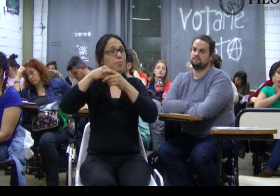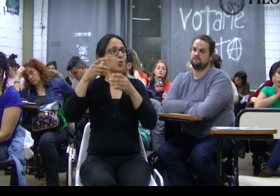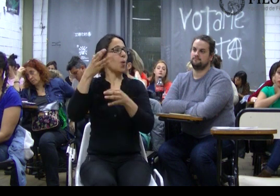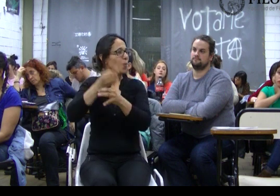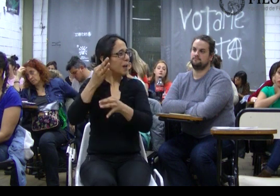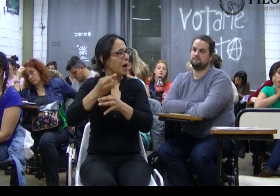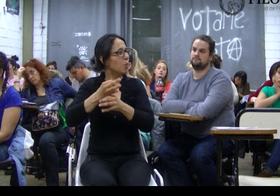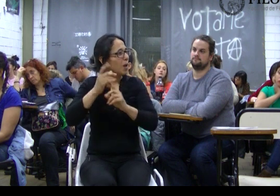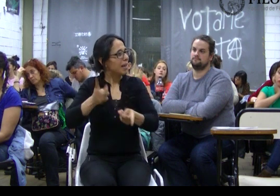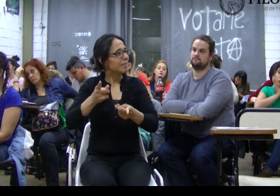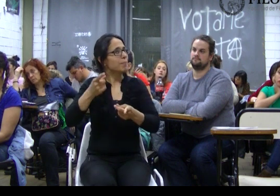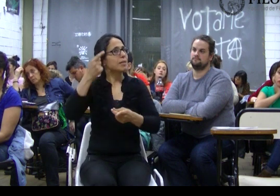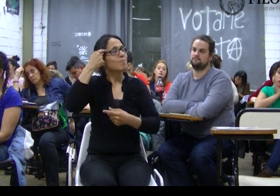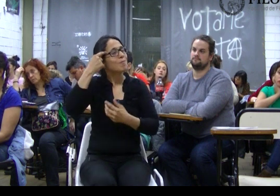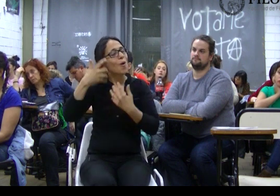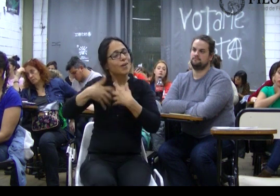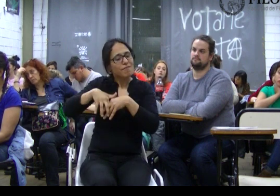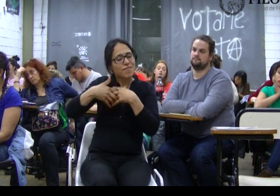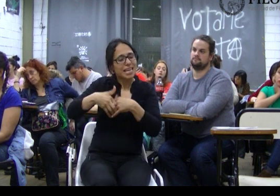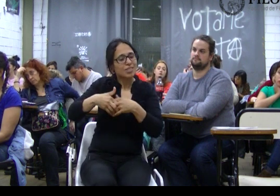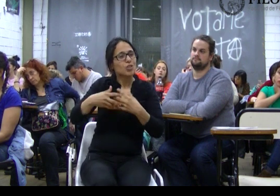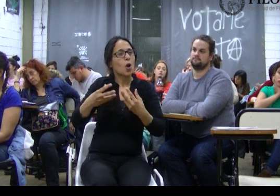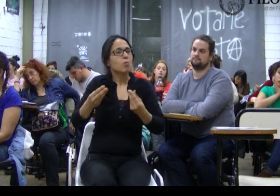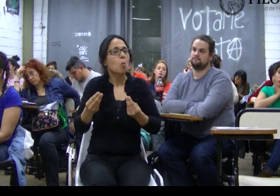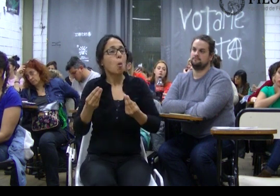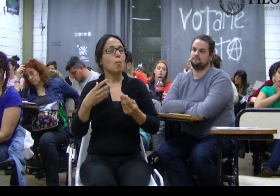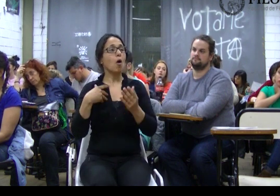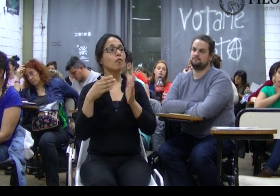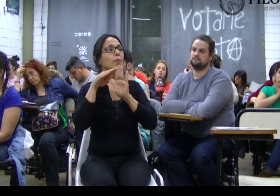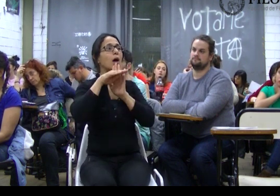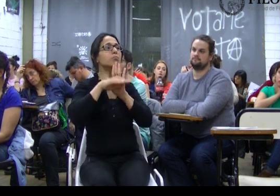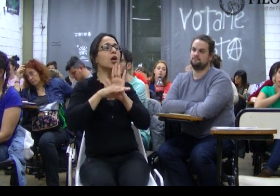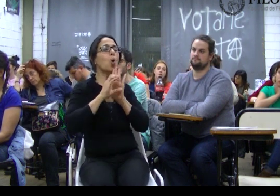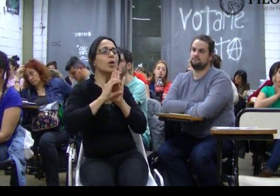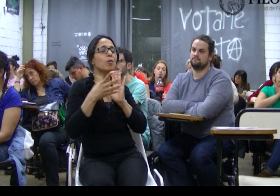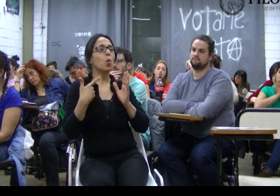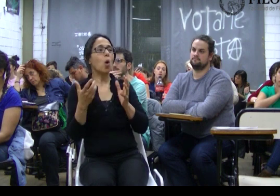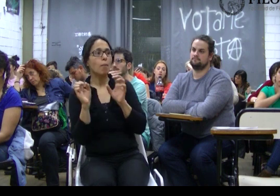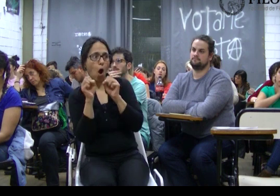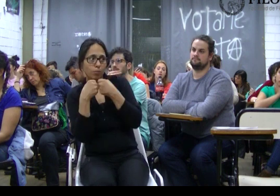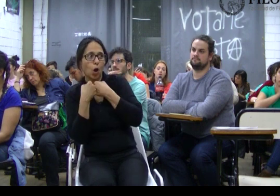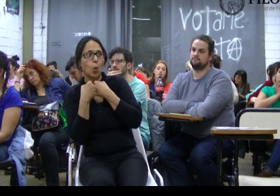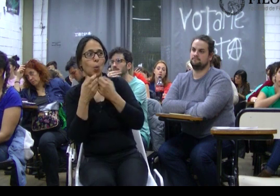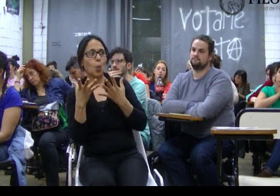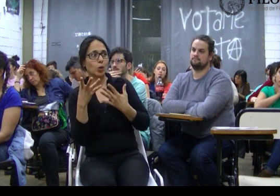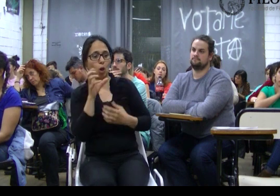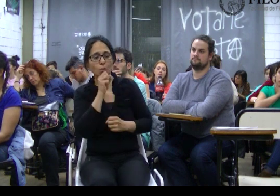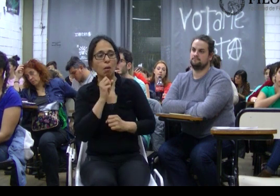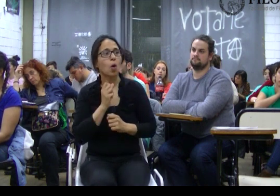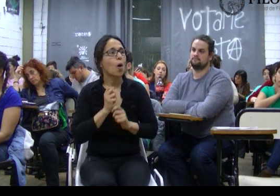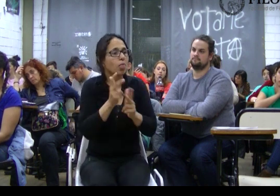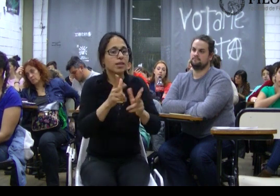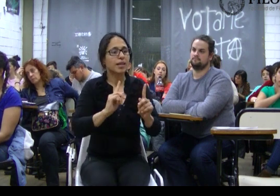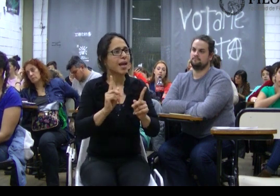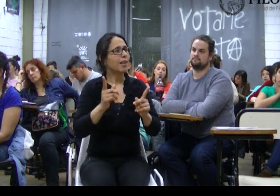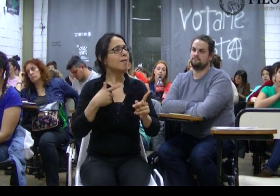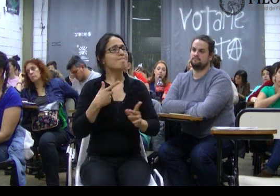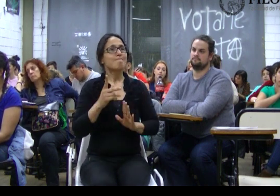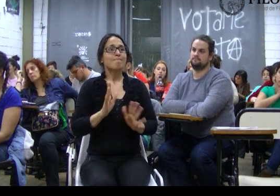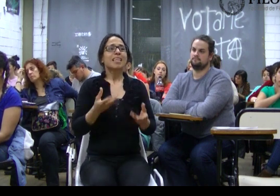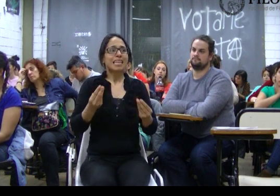de esas comunidades escolares, para analizar por qué nos ponen nerviosas o incómodas determinadas circunstancias en las